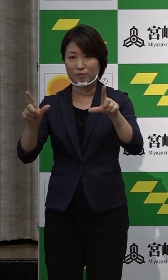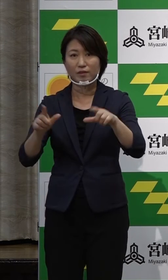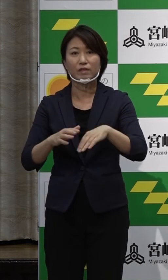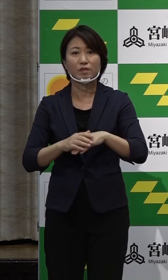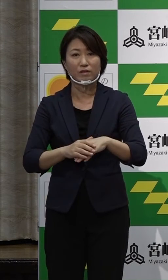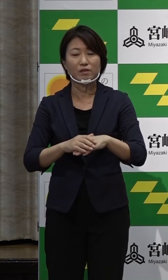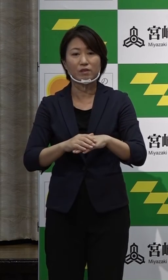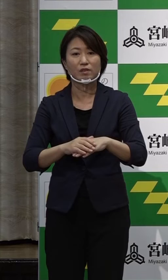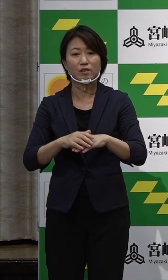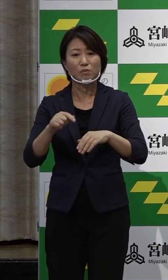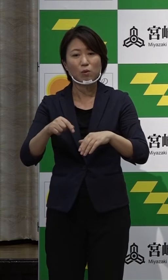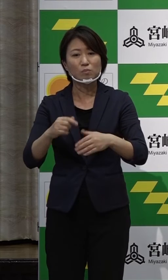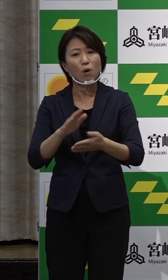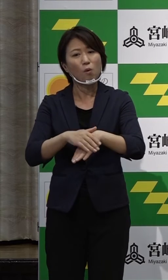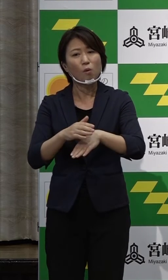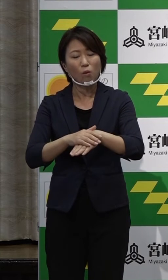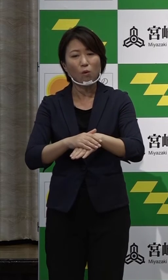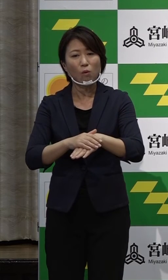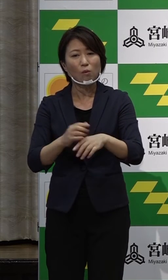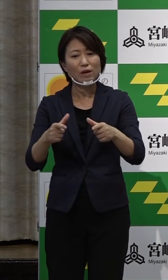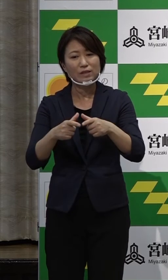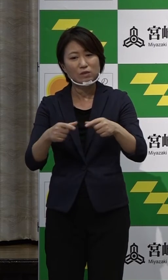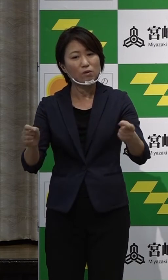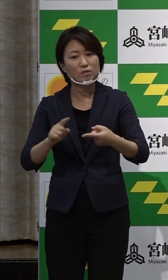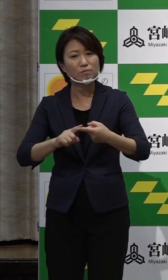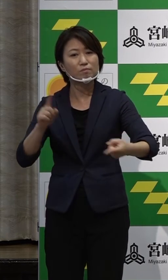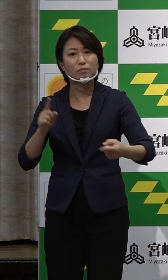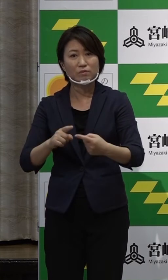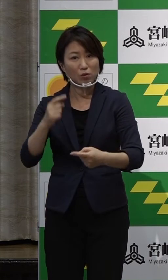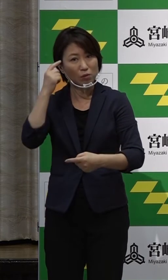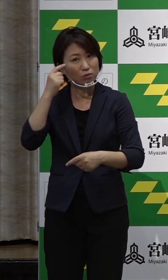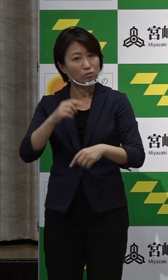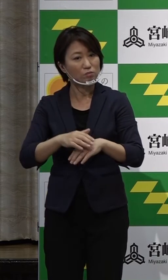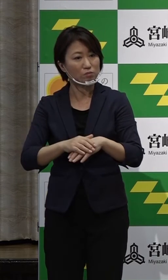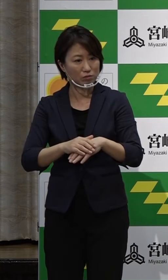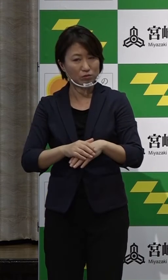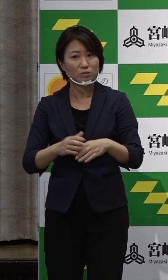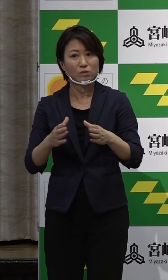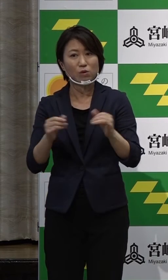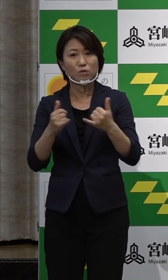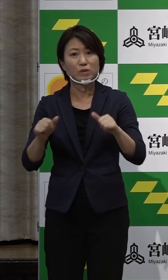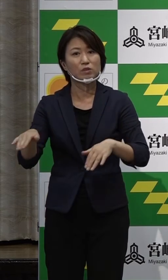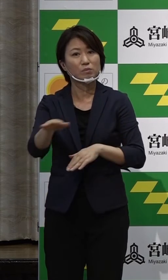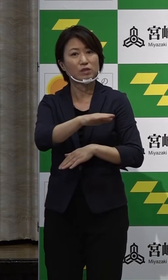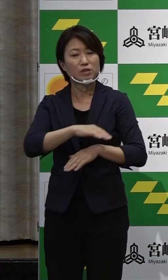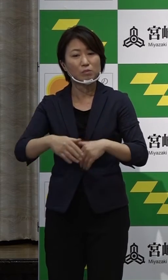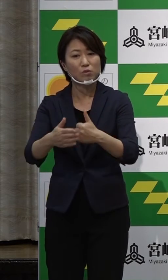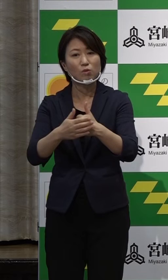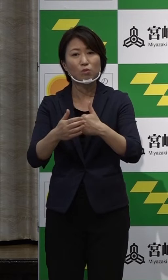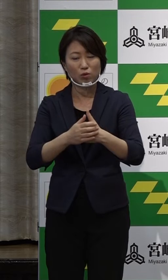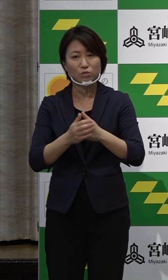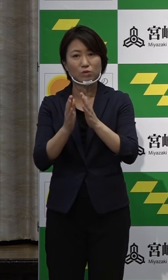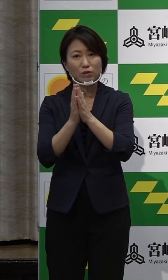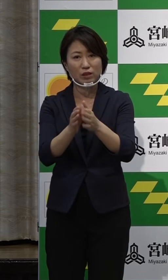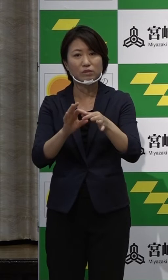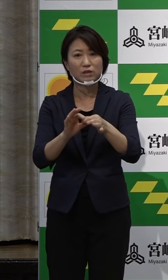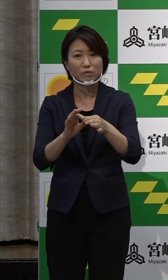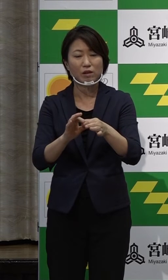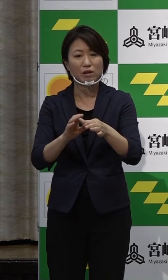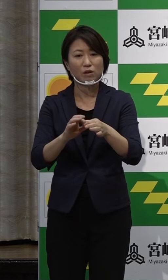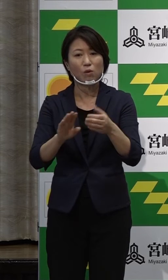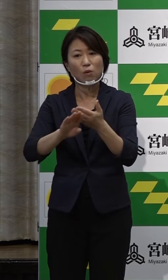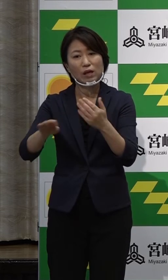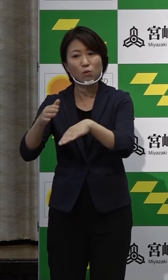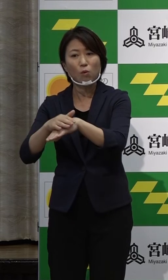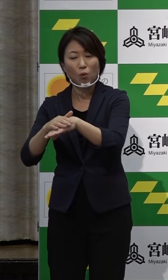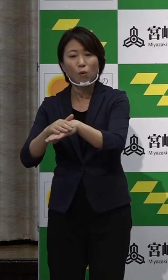は日本の社会に馴染まないのではないかと言われながらですね、国民の皆さんに対する協力要請をいろんな形で